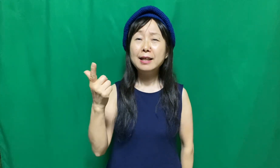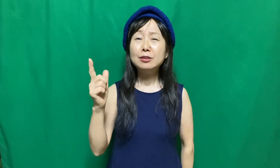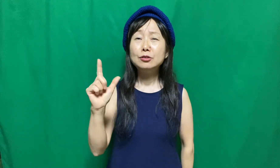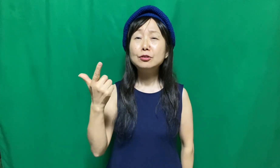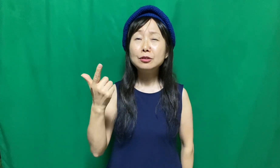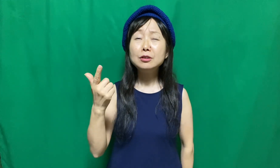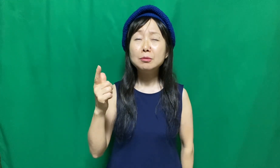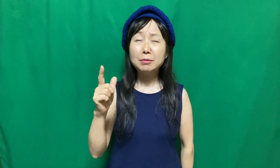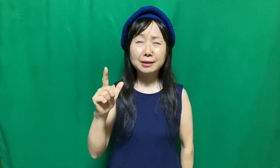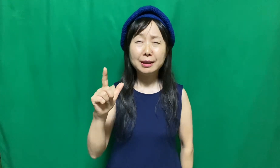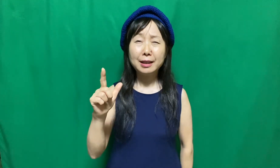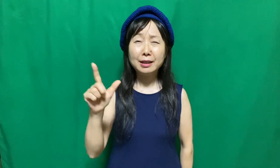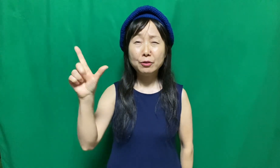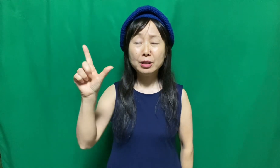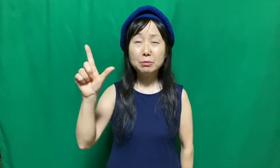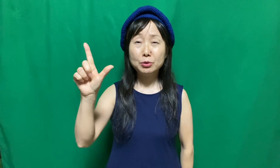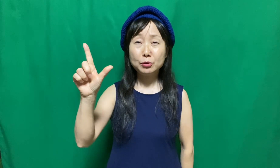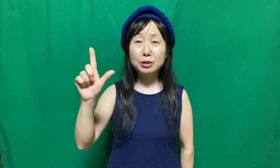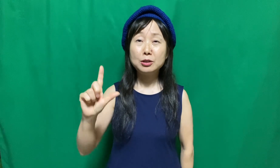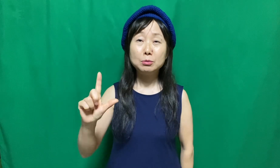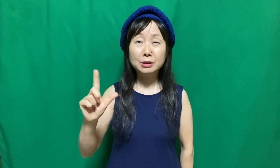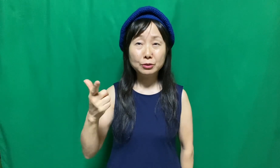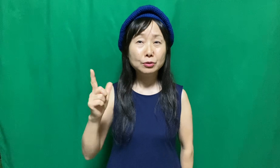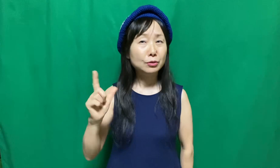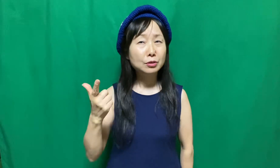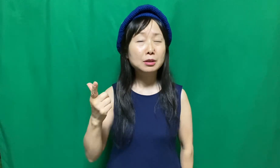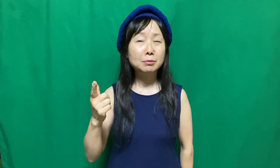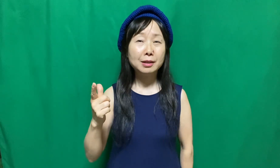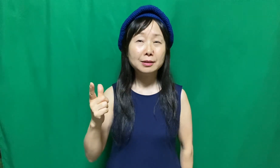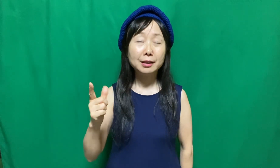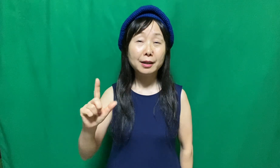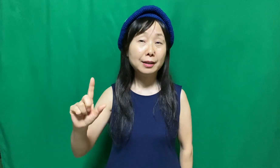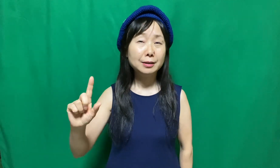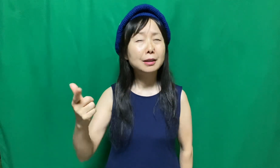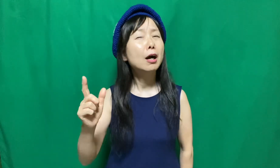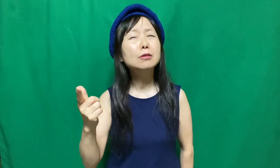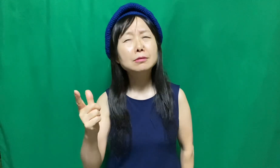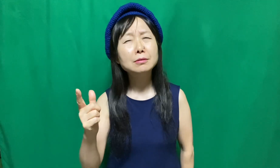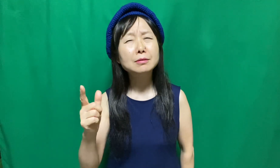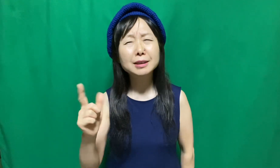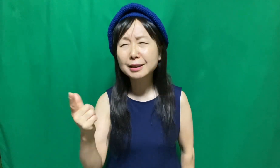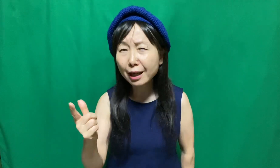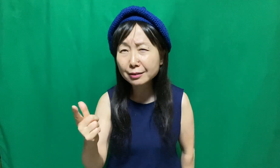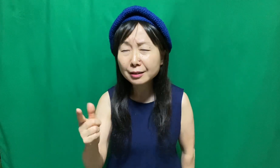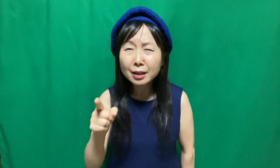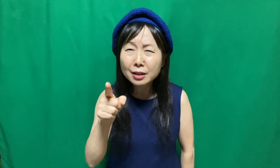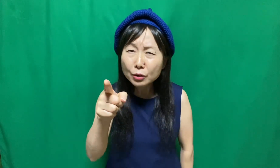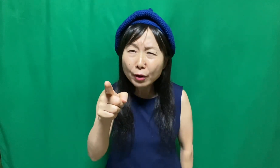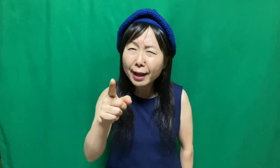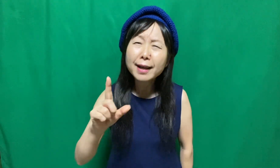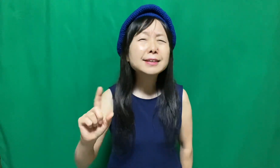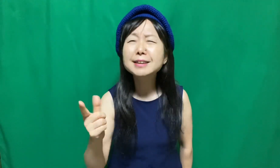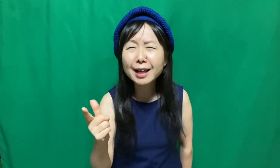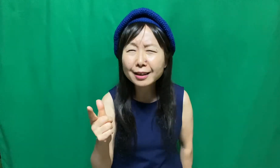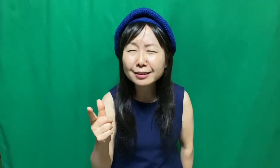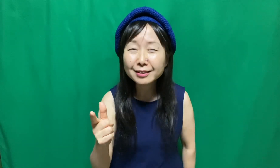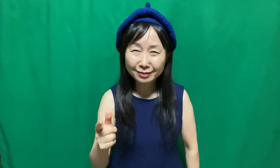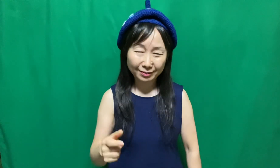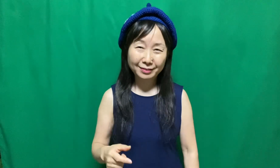くるくるって回すだけで、親指と人差し指にくるくるって回すだけで、違う。違う。それ、違う。って